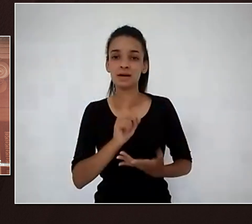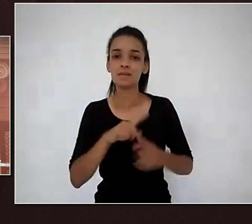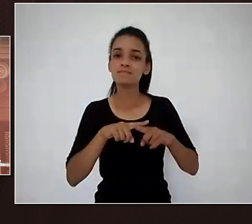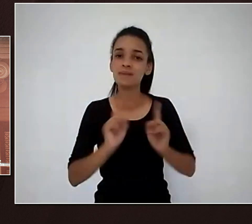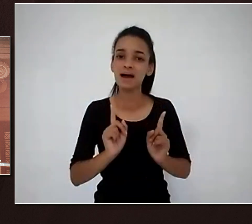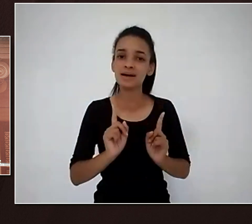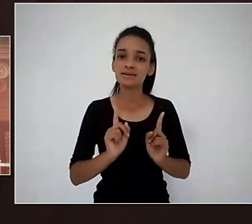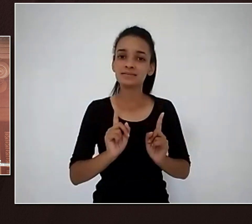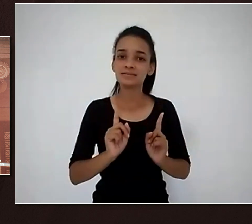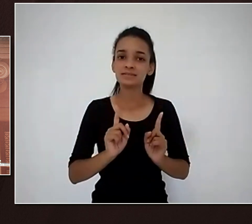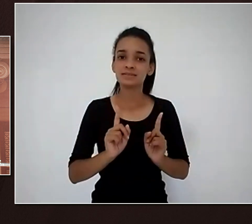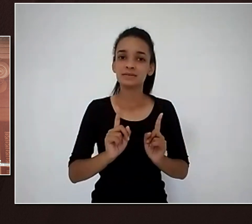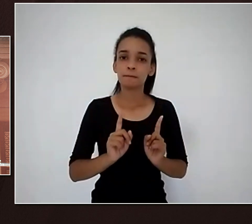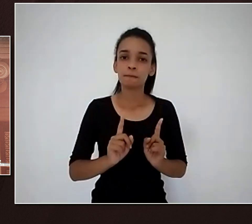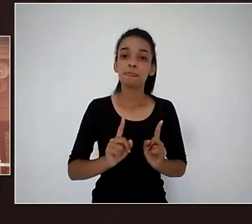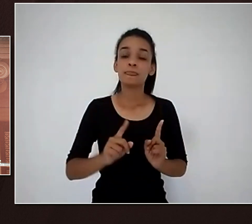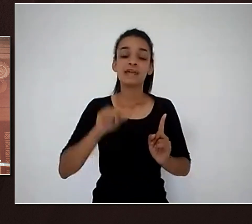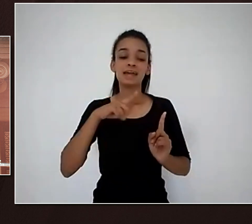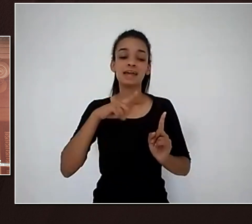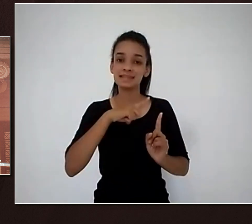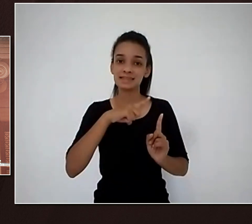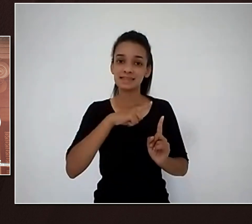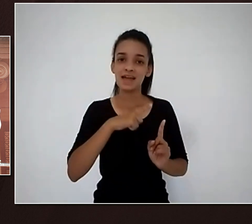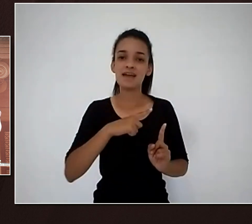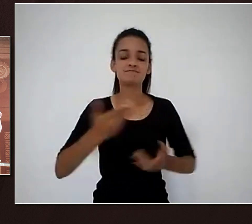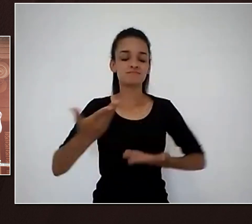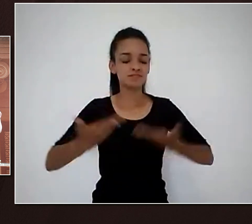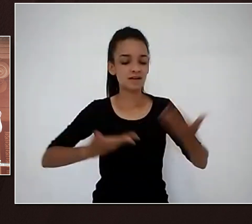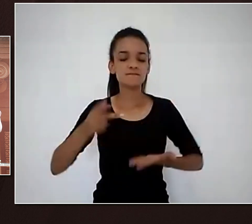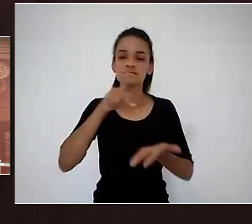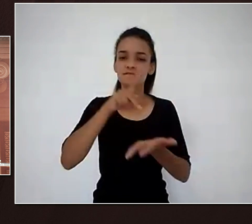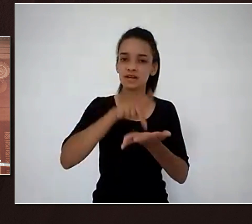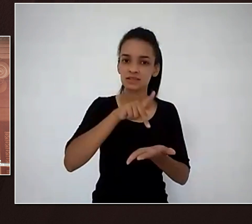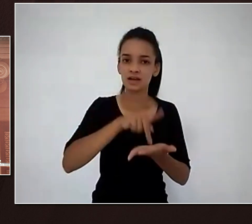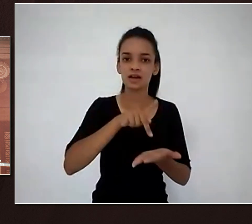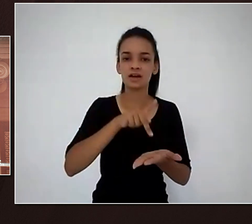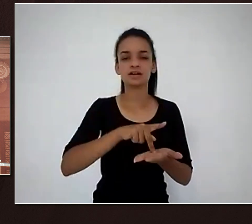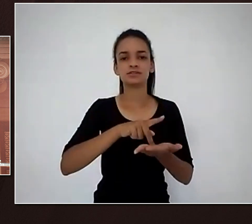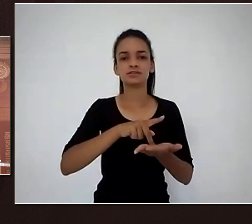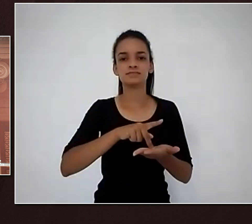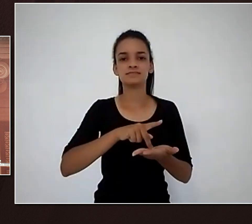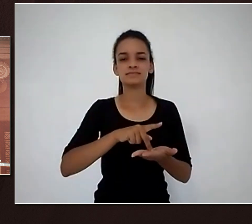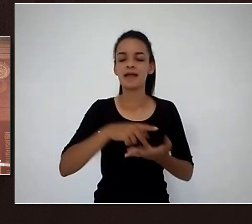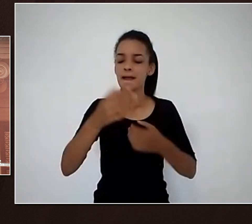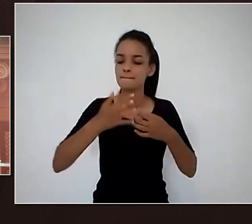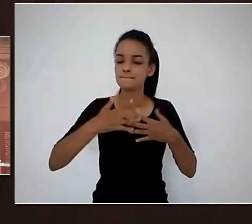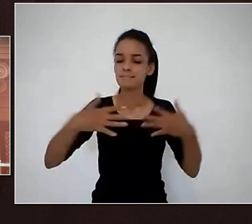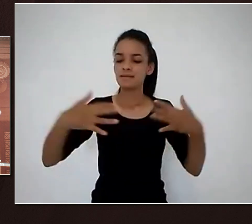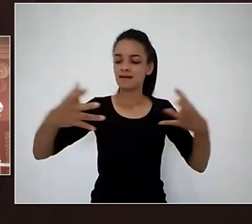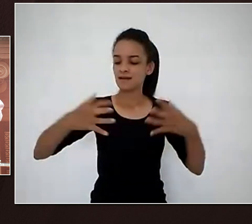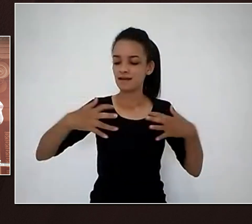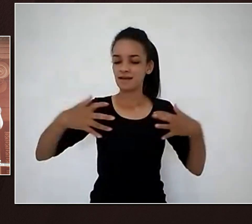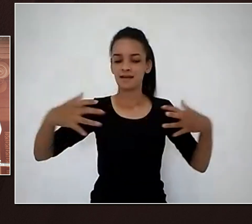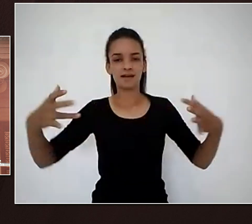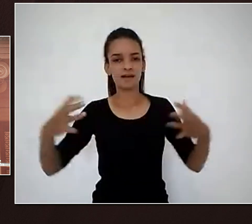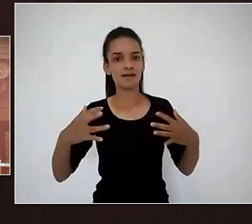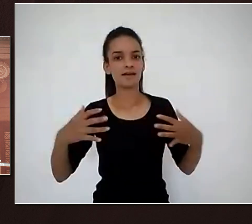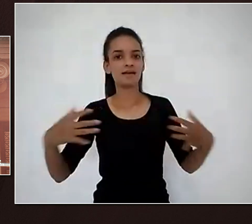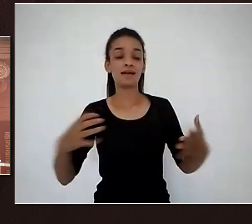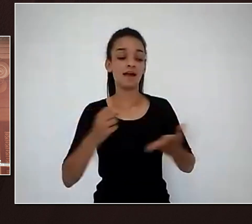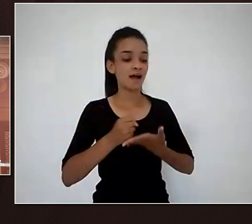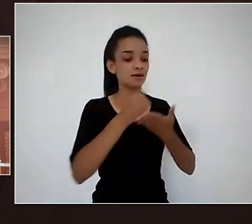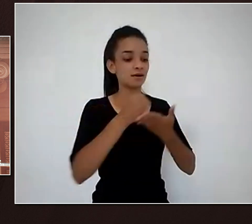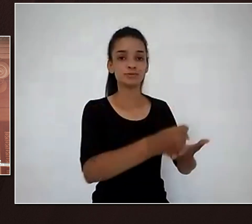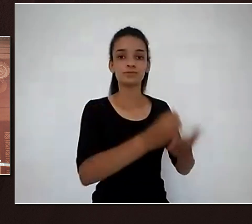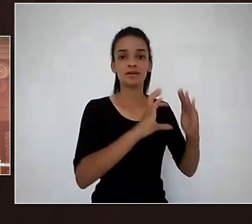estão brilhando e também levando as igrejas a brilharem. Por quê? Porque eles são condutores